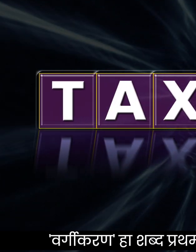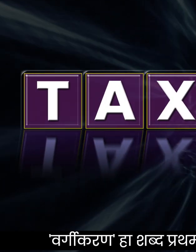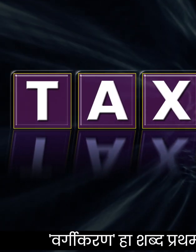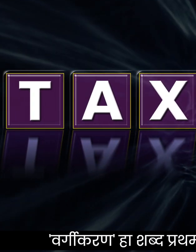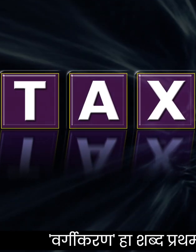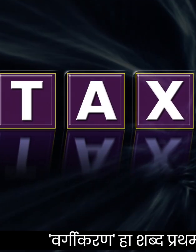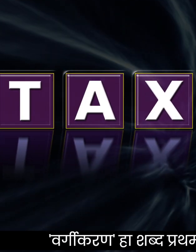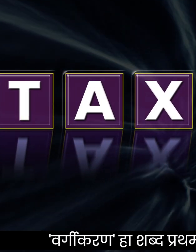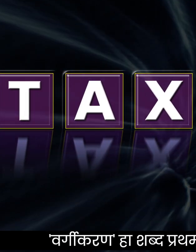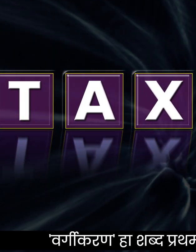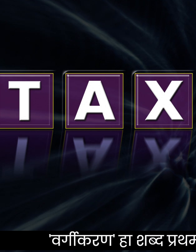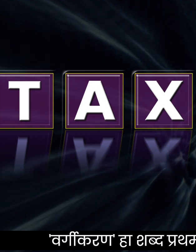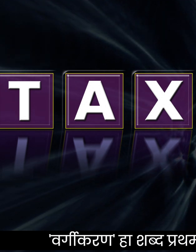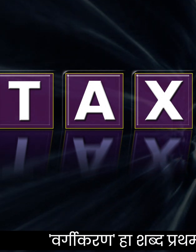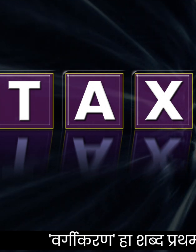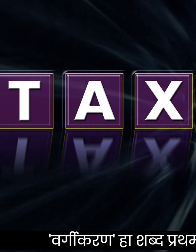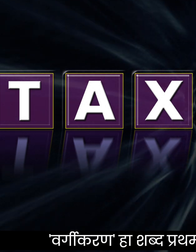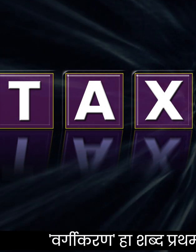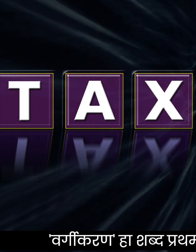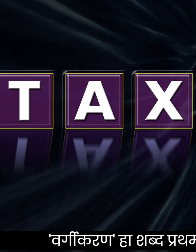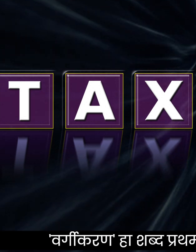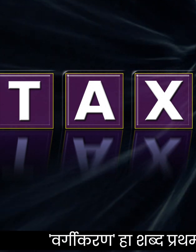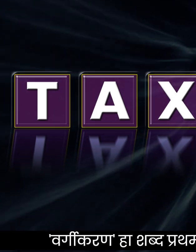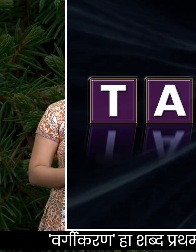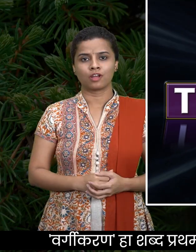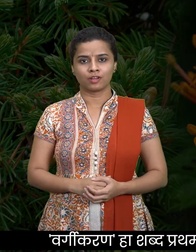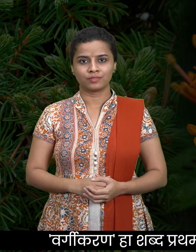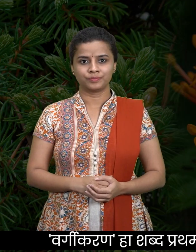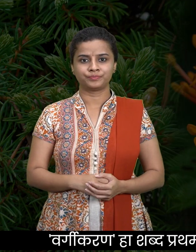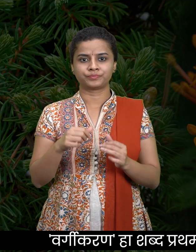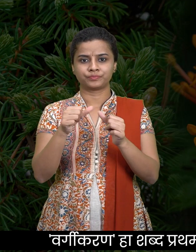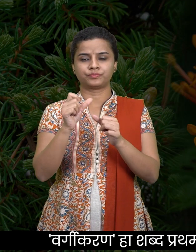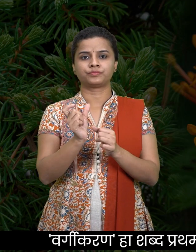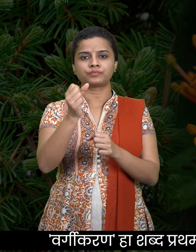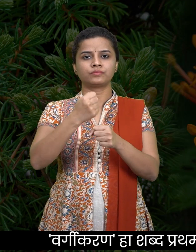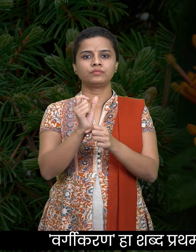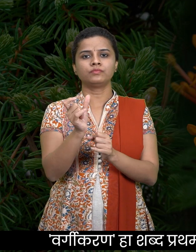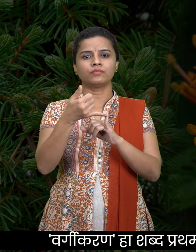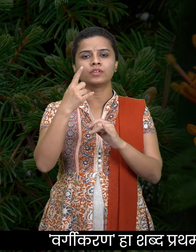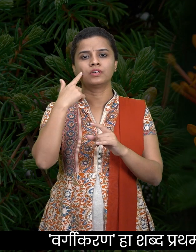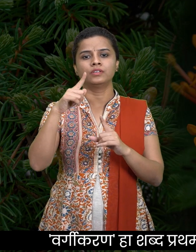वर्गीकरण हा शब्द प्रथम ऑगस्टीन, पायरोमॅस आणि कॅडॉल यांनी वापरला.